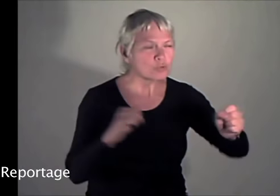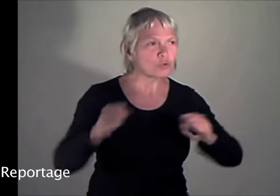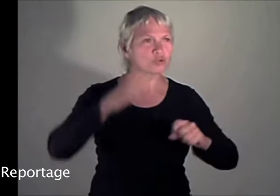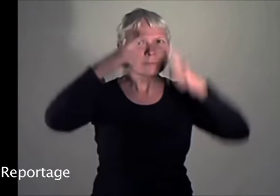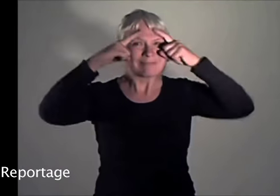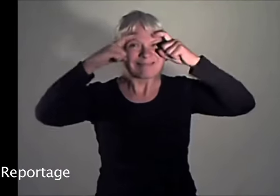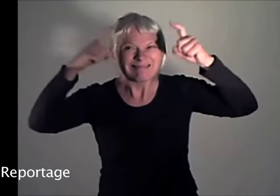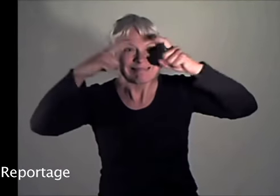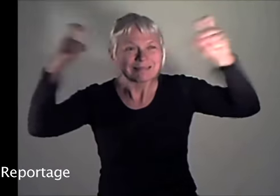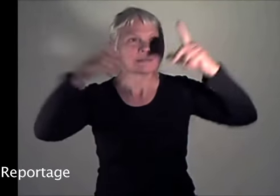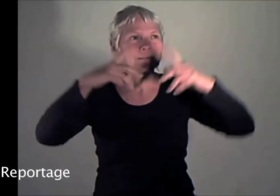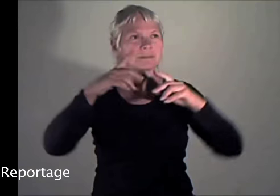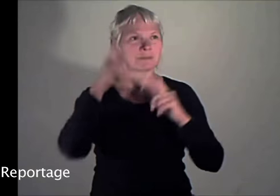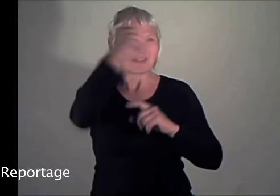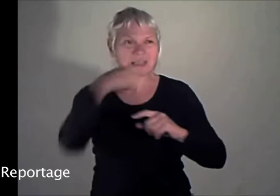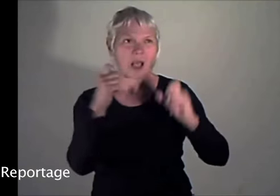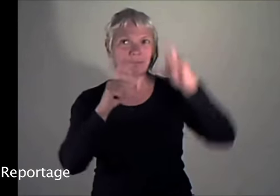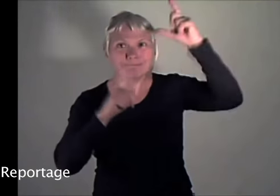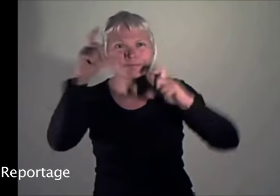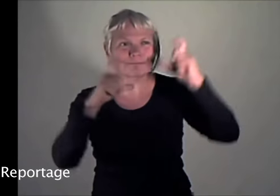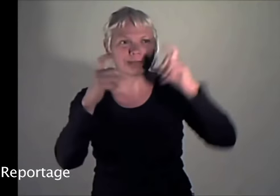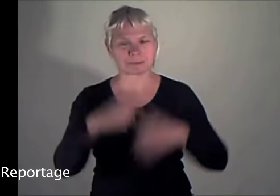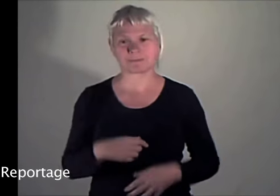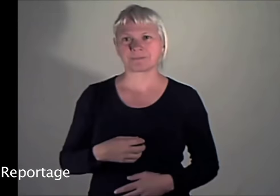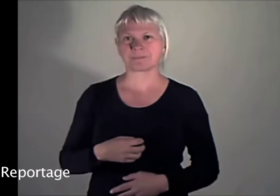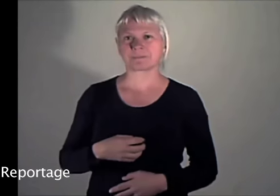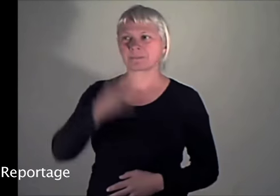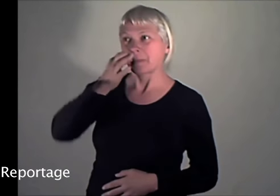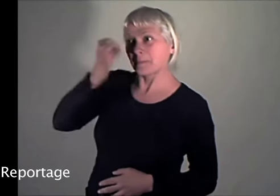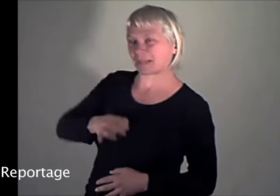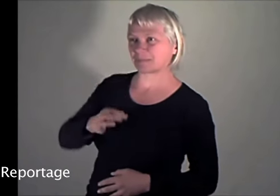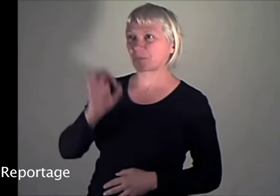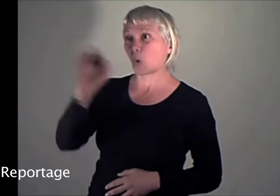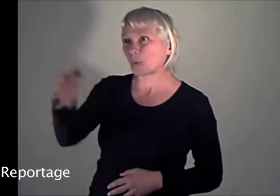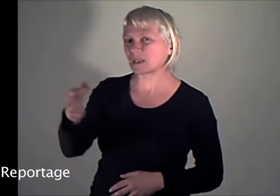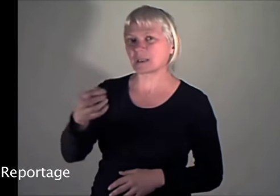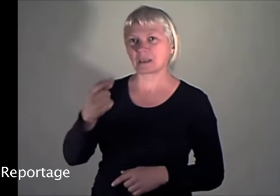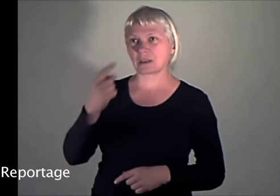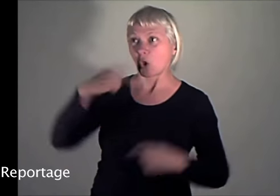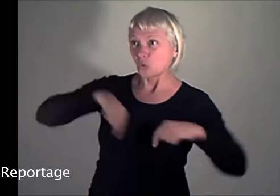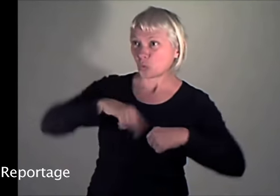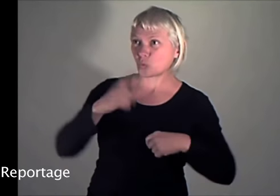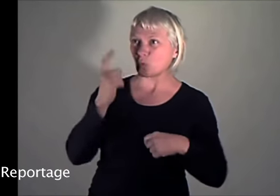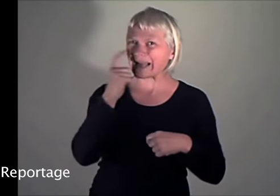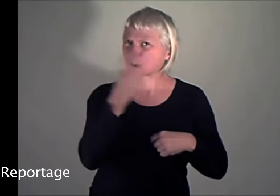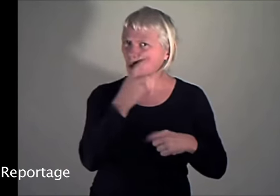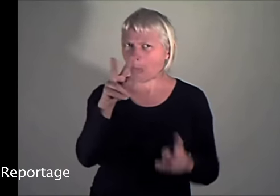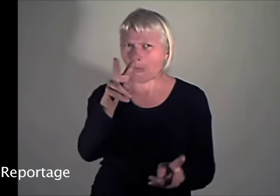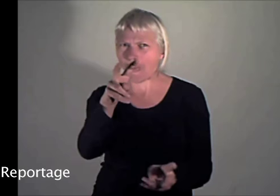tu vois, avec les yeux, c'est très fin ce qu'on peut saisir de subtilité. T'as des bonnes lunettes en fait, hein. T'as capté pas mal de